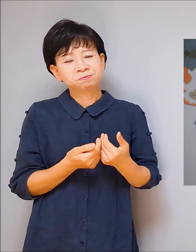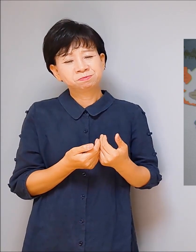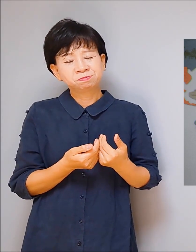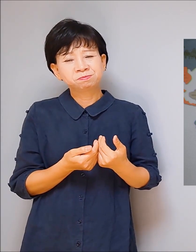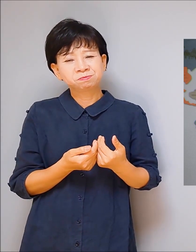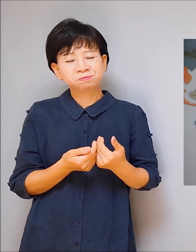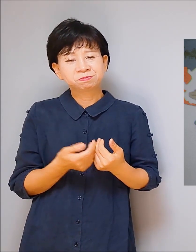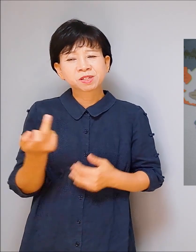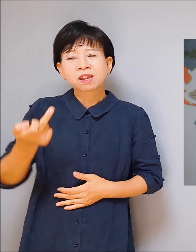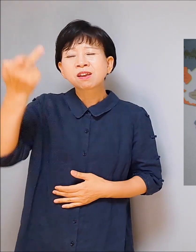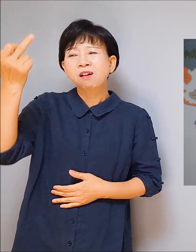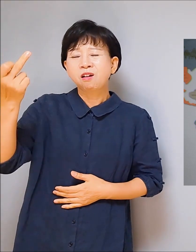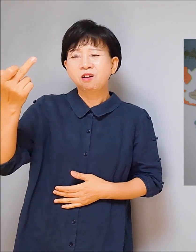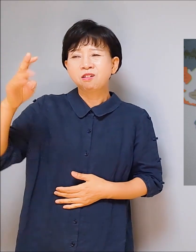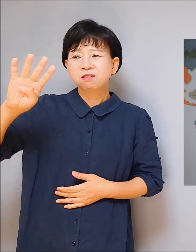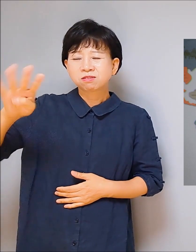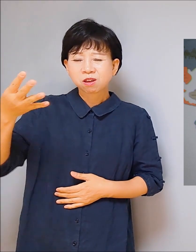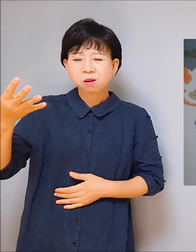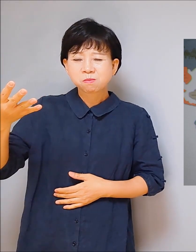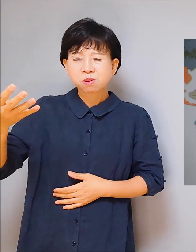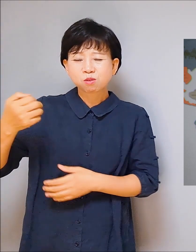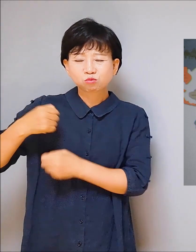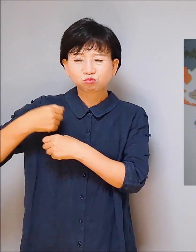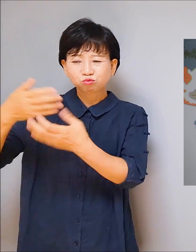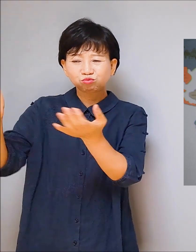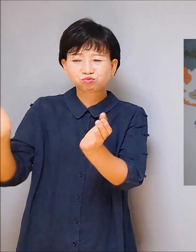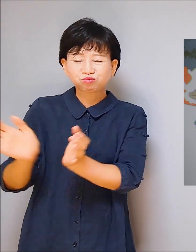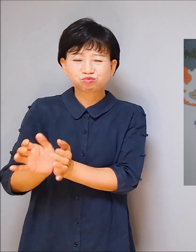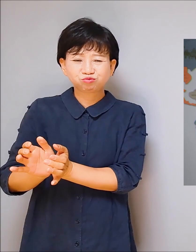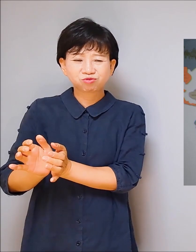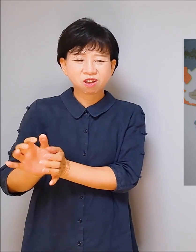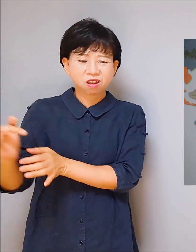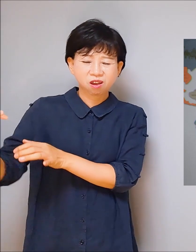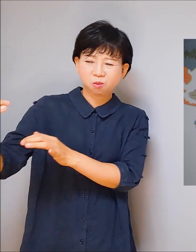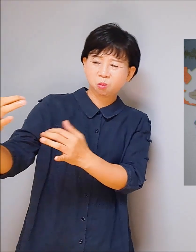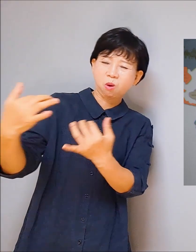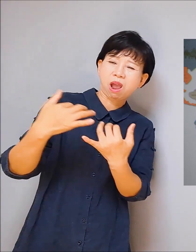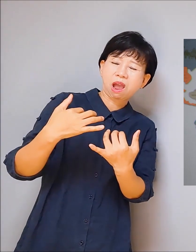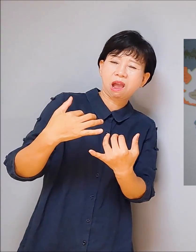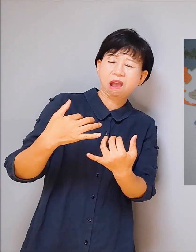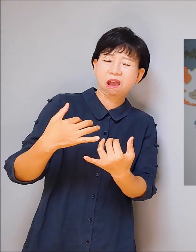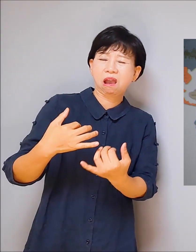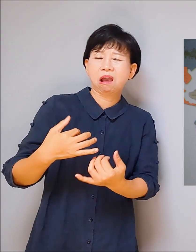거느리고 온다고 해서 580마리나 형 에서에게 선물로